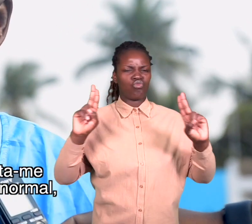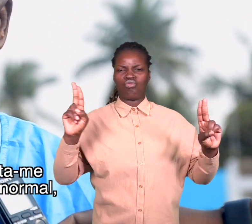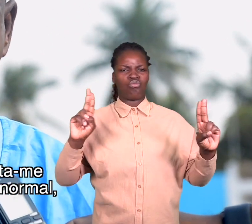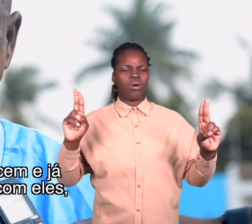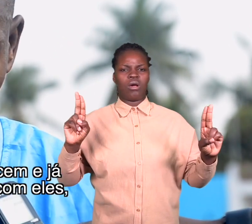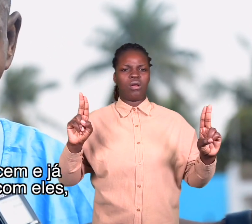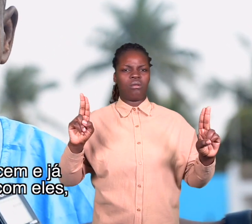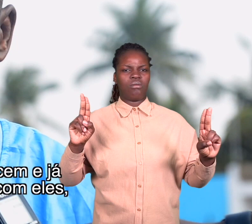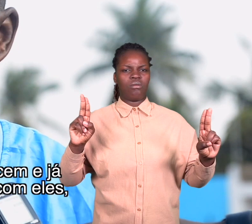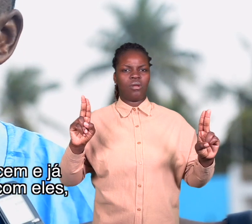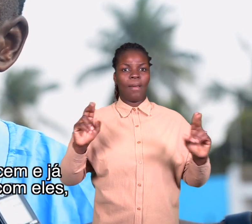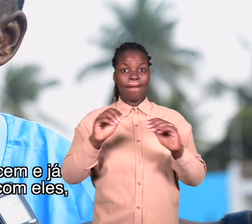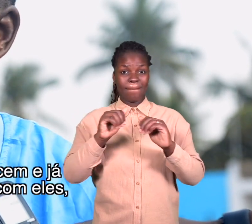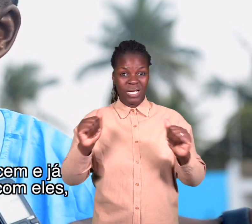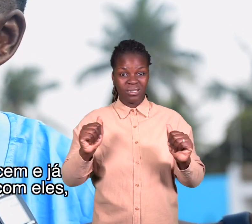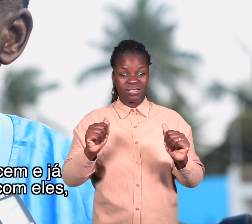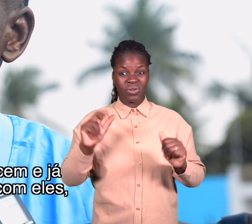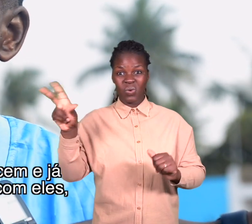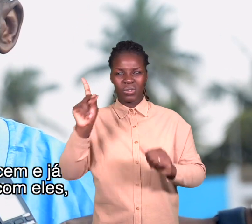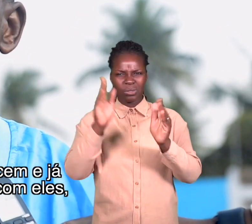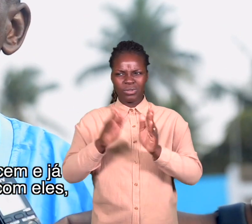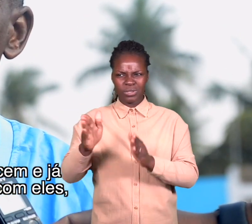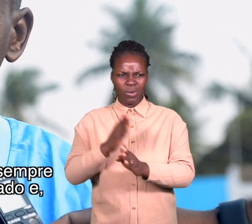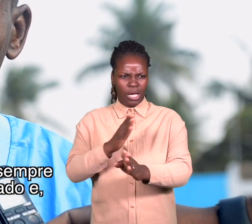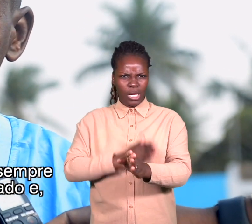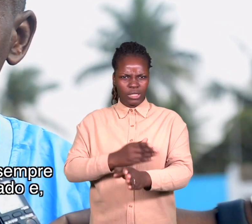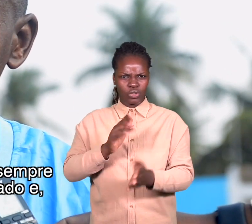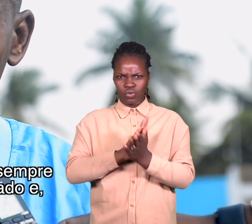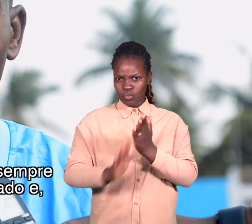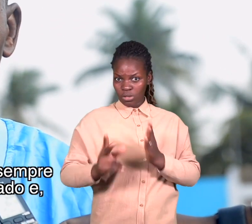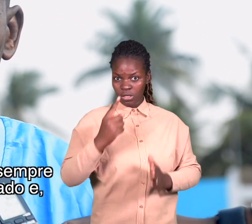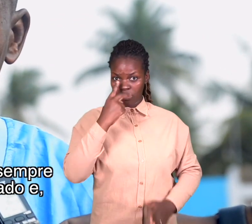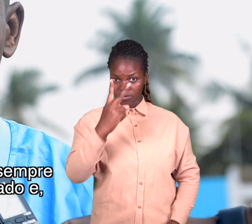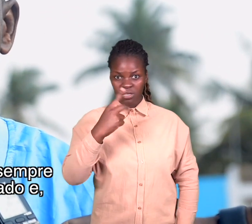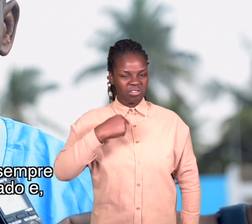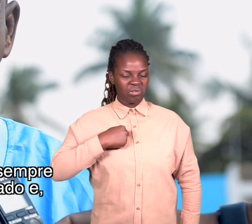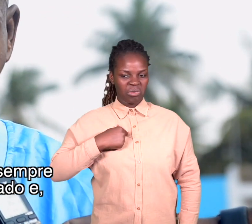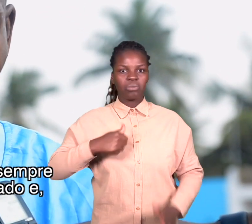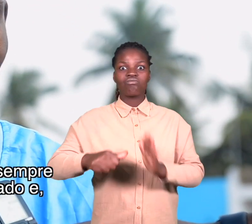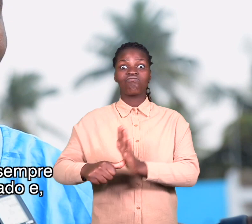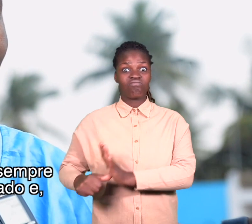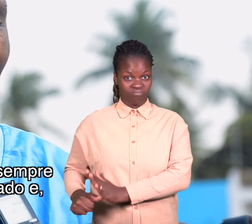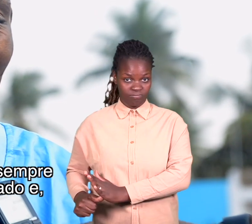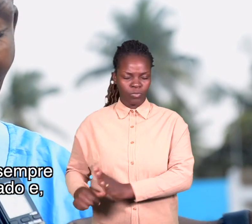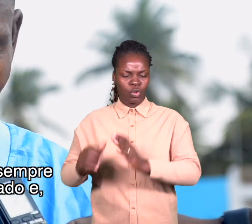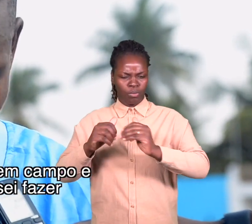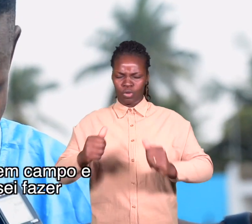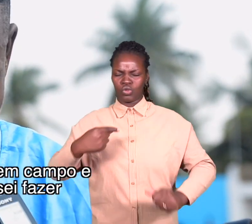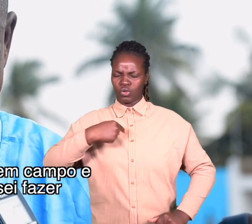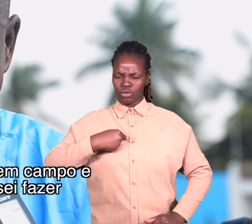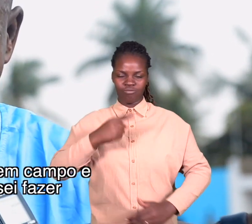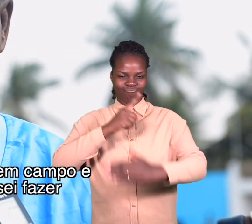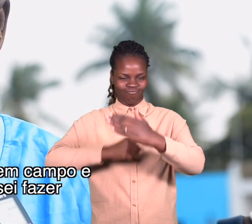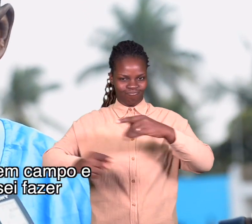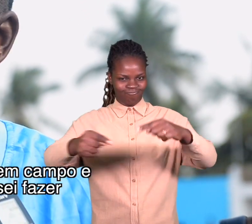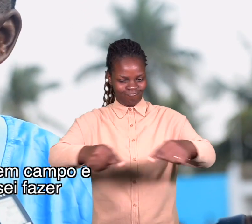normal, né? Como já me conhecem, já joguei várias vezes com eles, mas o adversário sempre tem desprezado a mim.